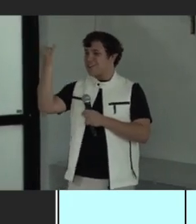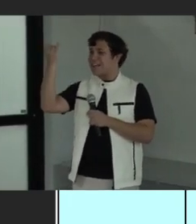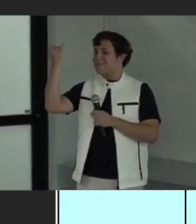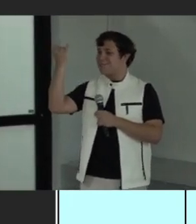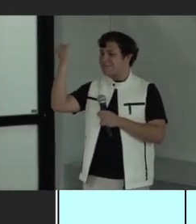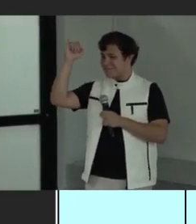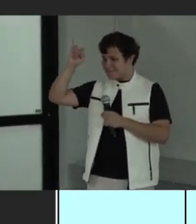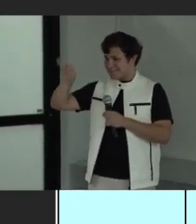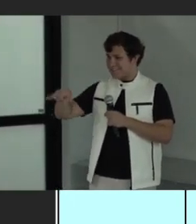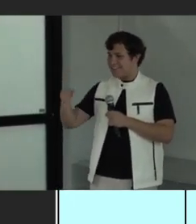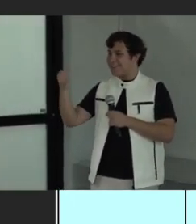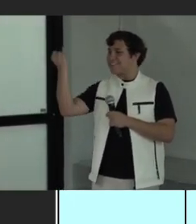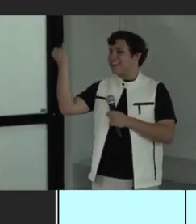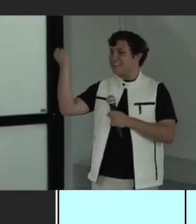J.